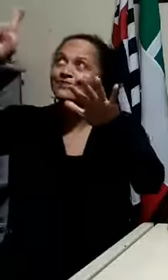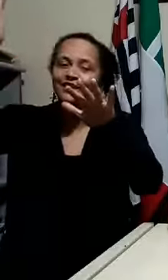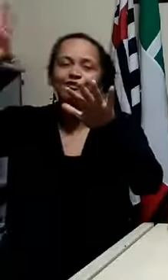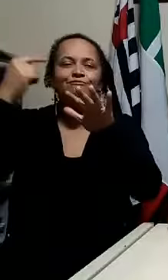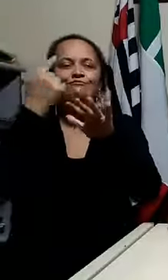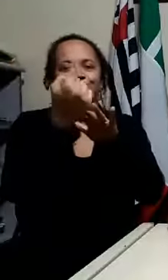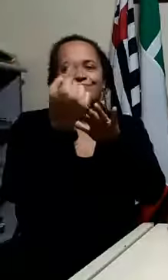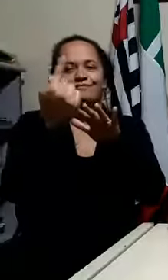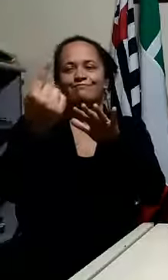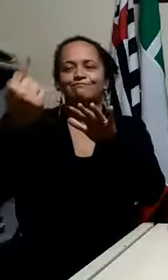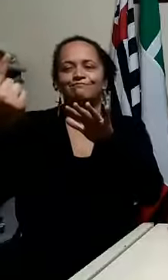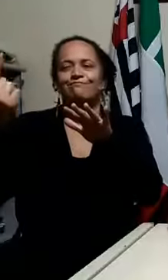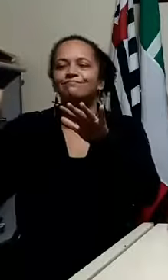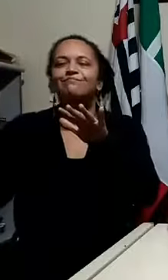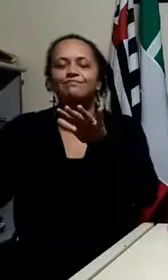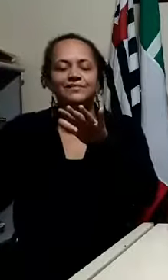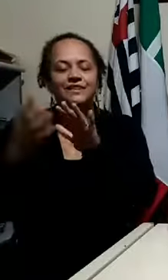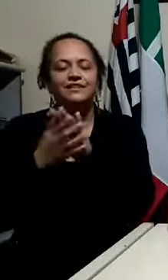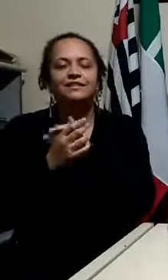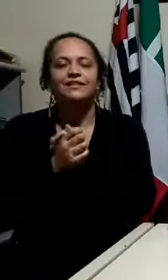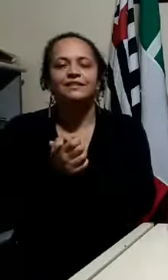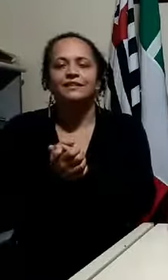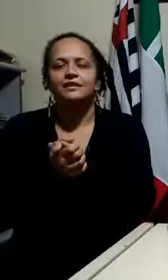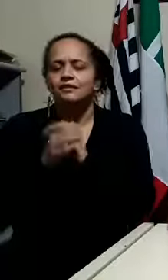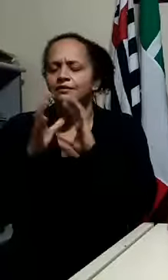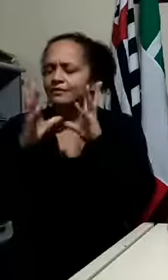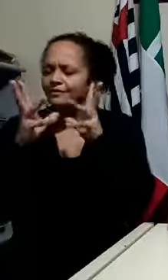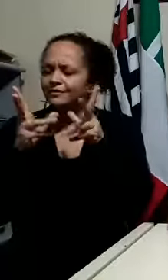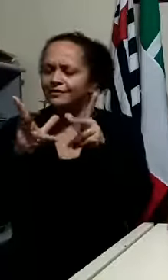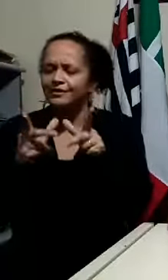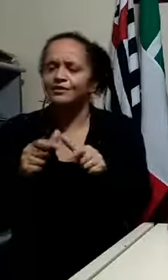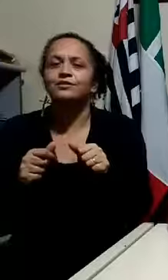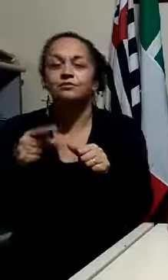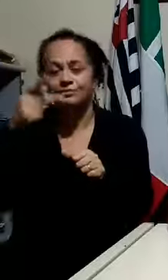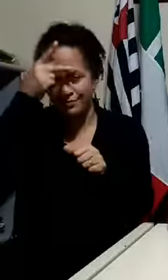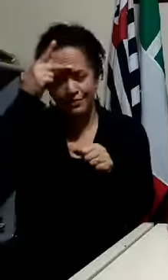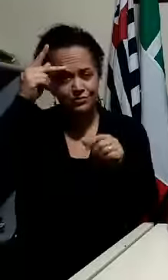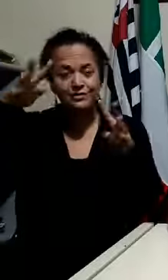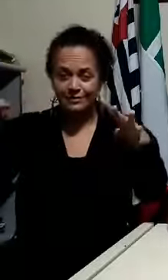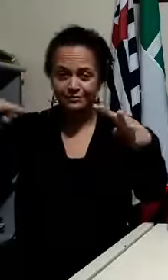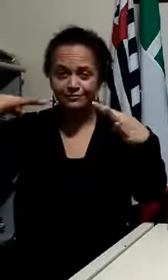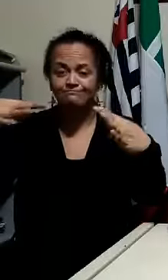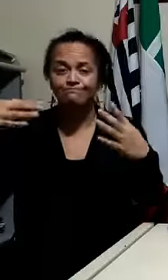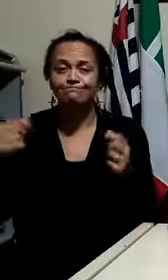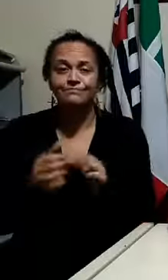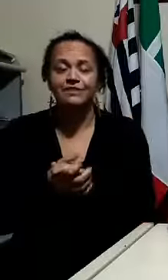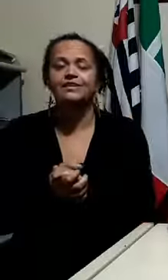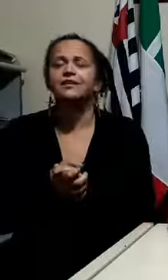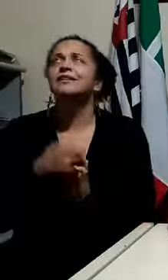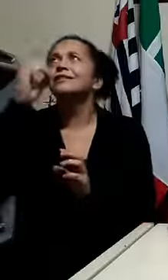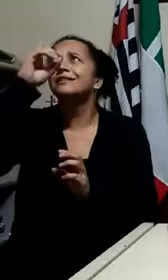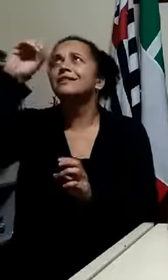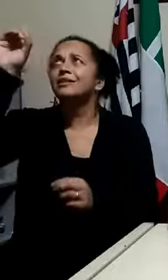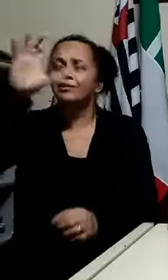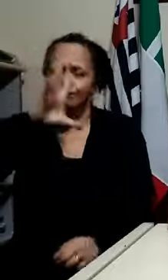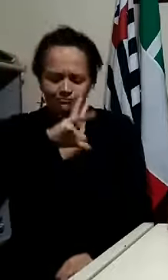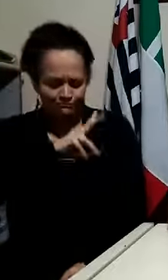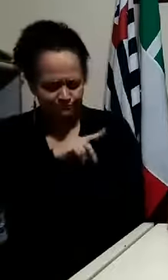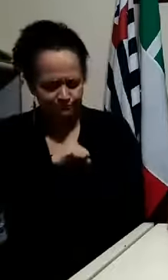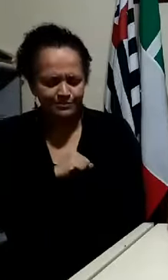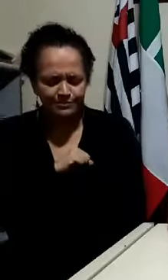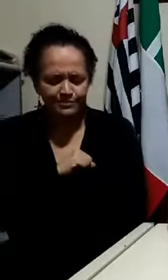vida de cada irmão, de cada irmã e de todos aqueles que estão nos assistindo, Pai. Que o teu amor,